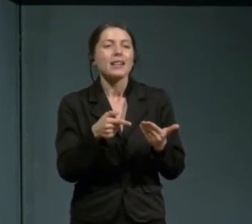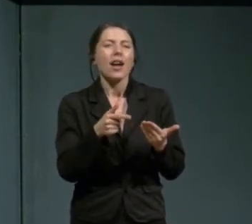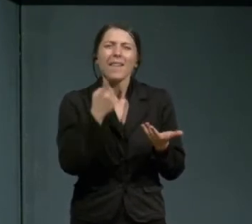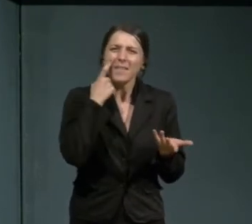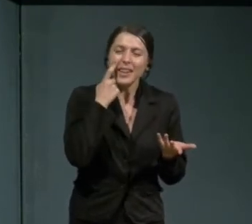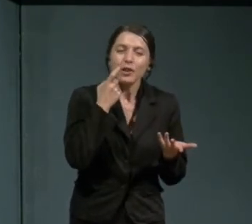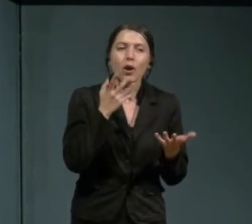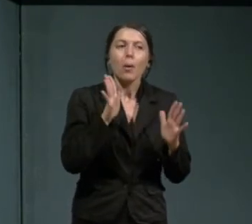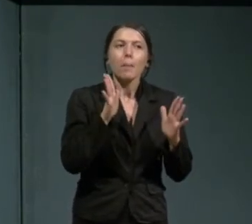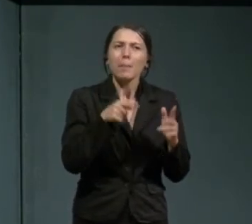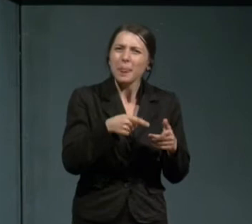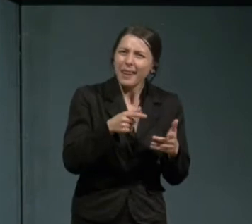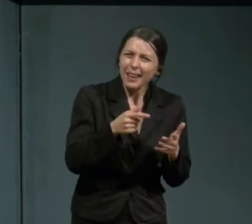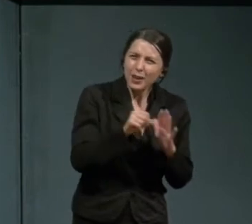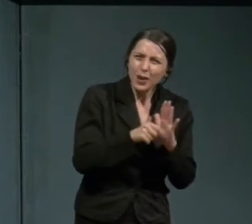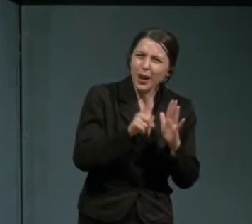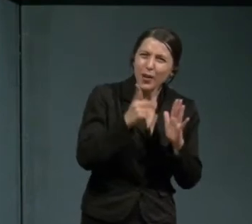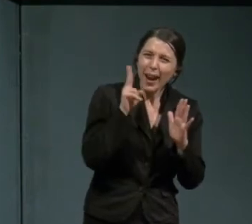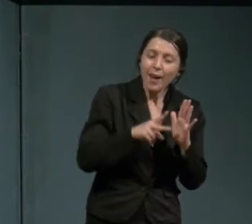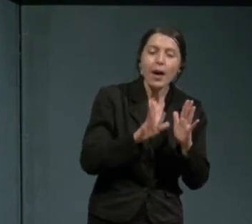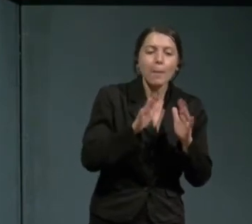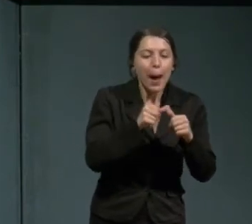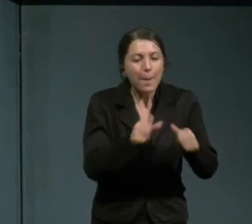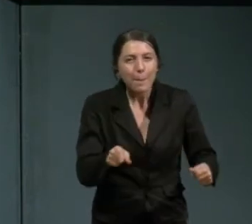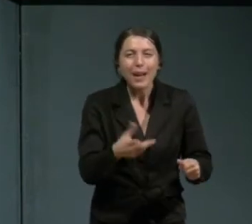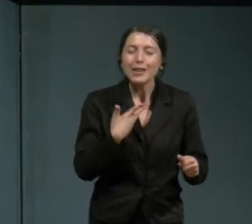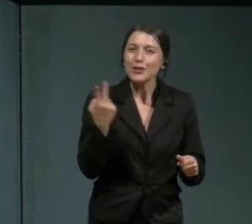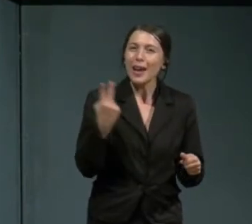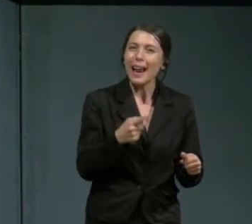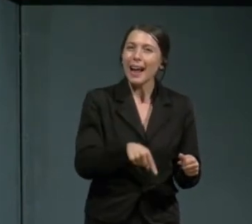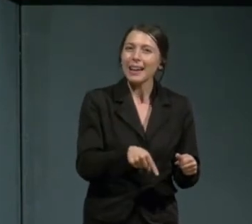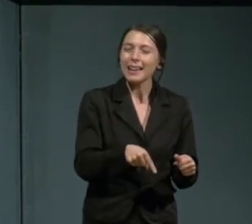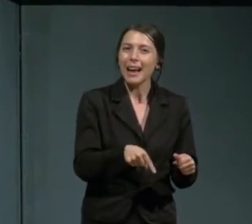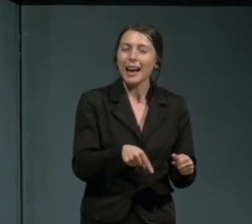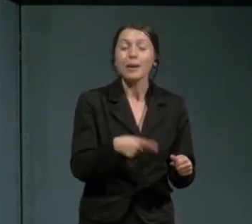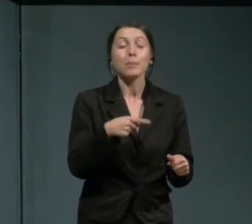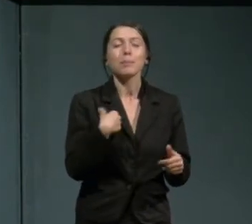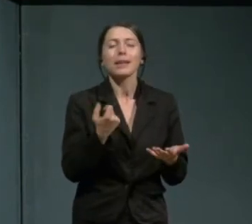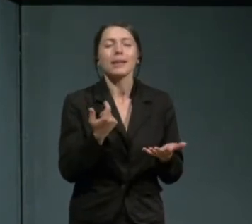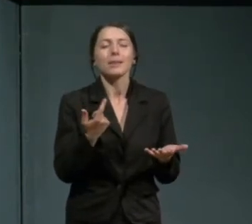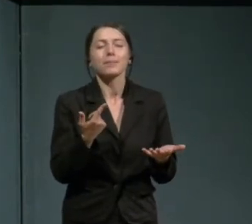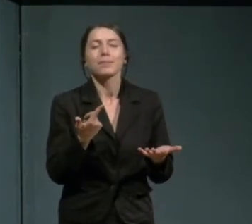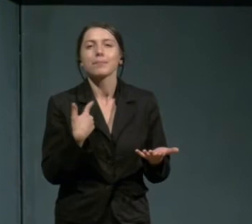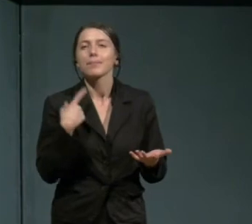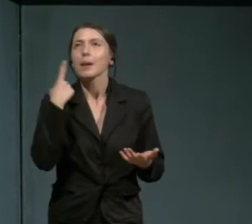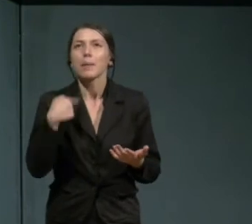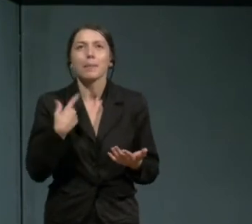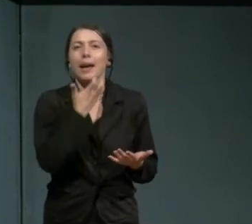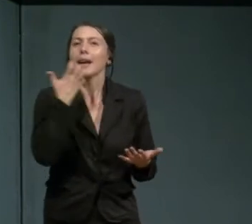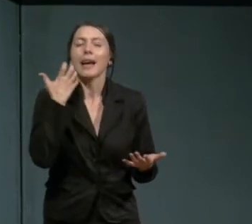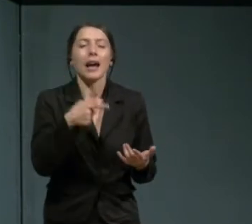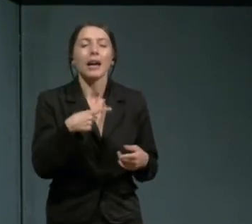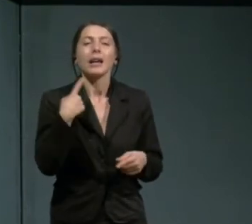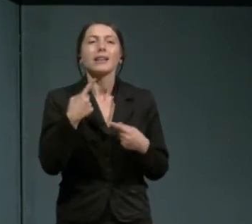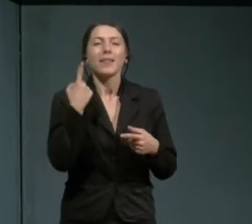trovato la storia che non è vera ma che ha la sua verità era importantissimo per me è il processo